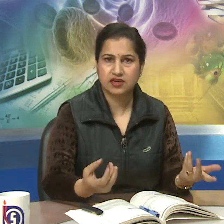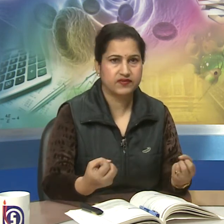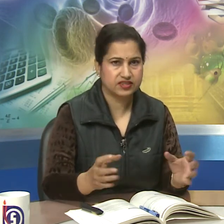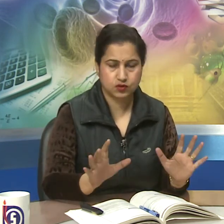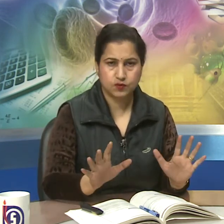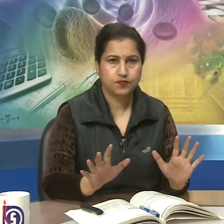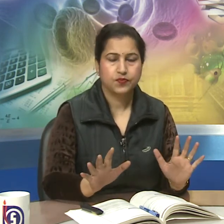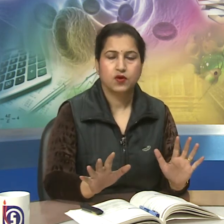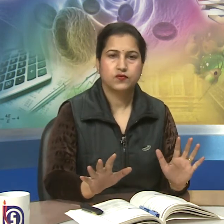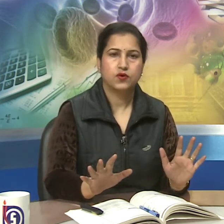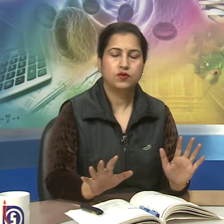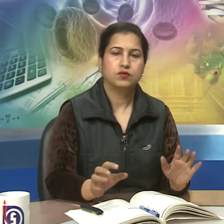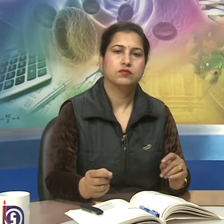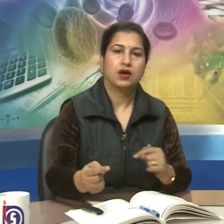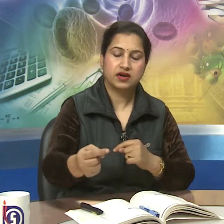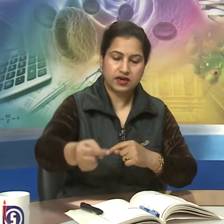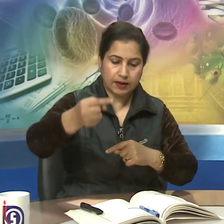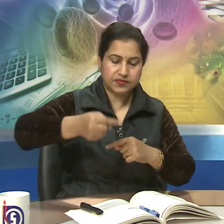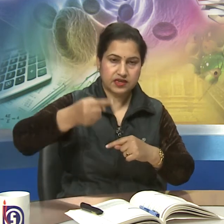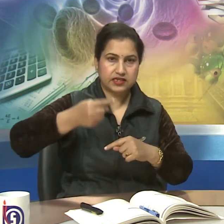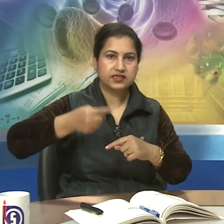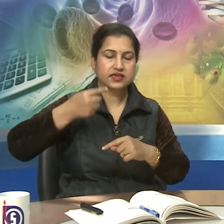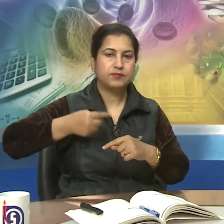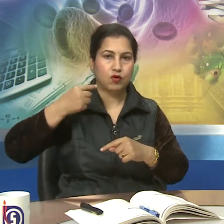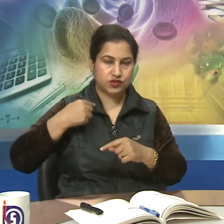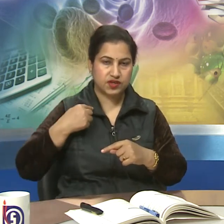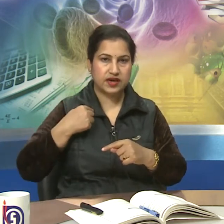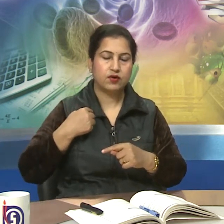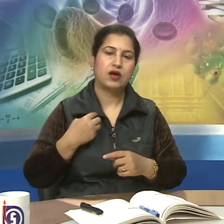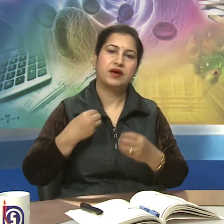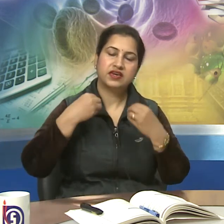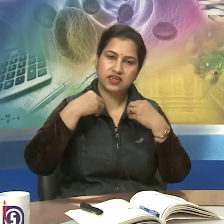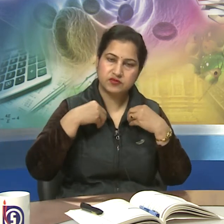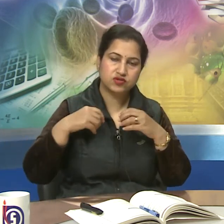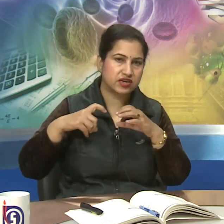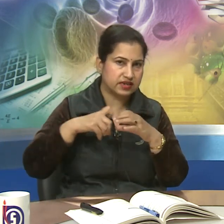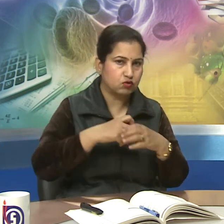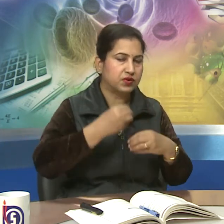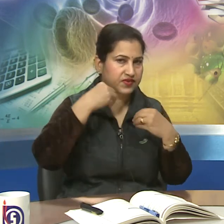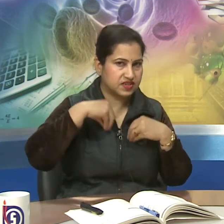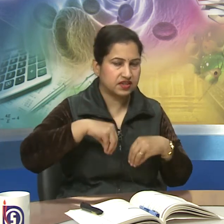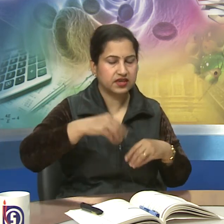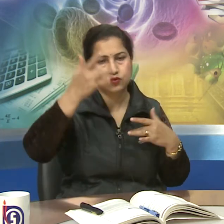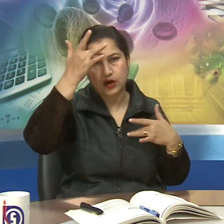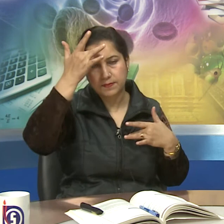तरह का वेस्ट हो तो वह अगर हम तक किसी जरिए पहुंचता है और हमारे शरीर में इसकी किताबों प्रवेश करते हैं तो हम